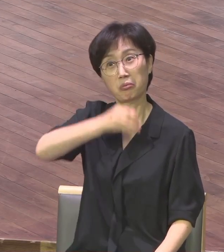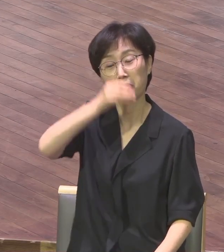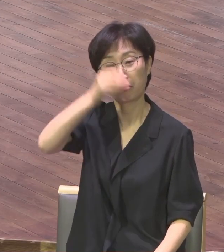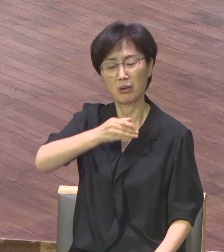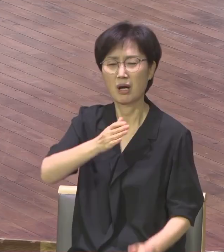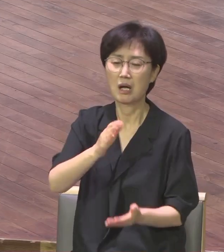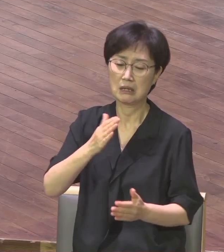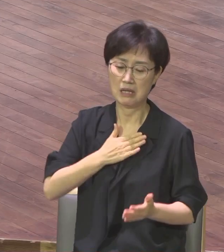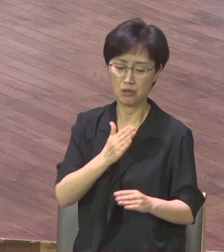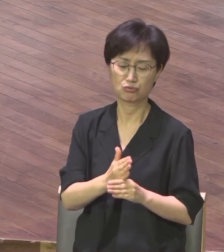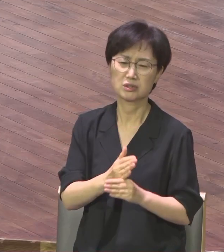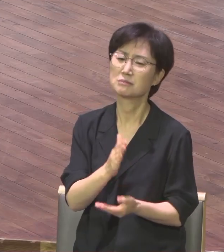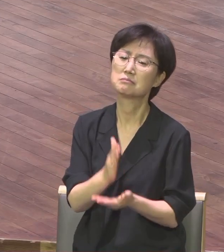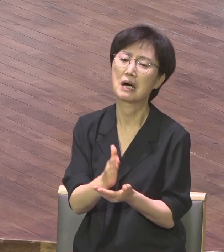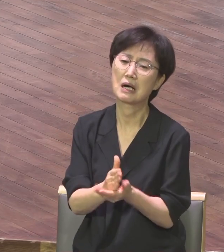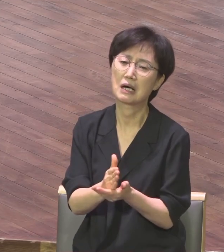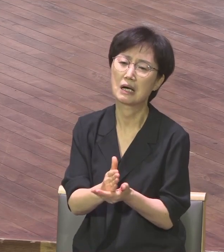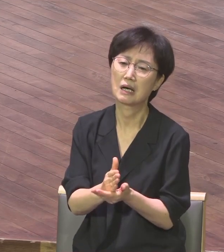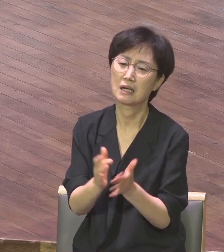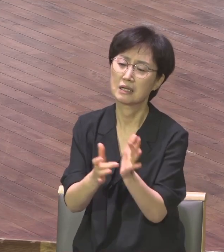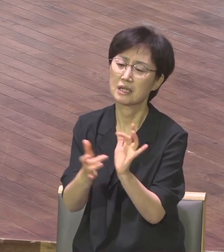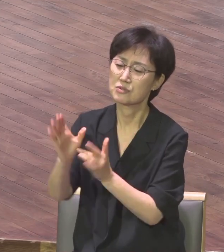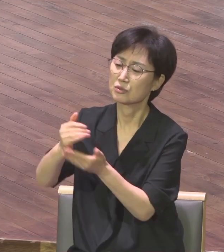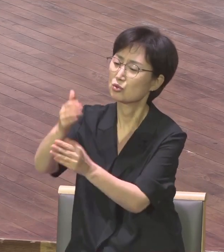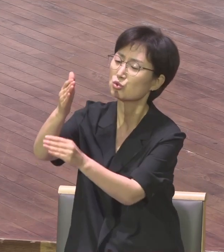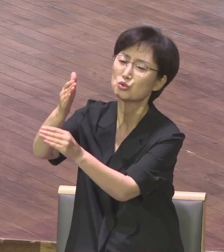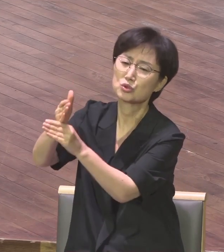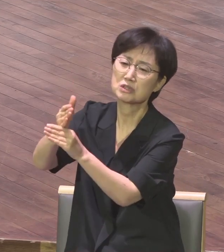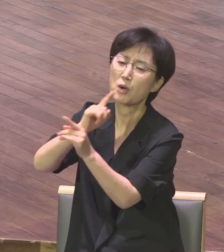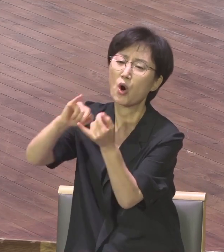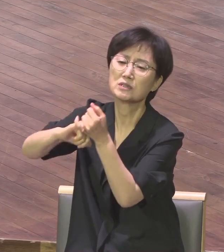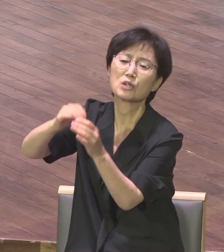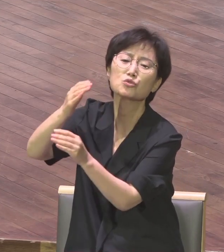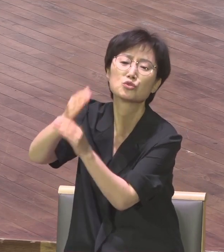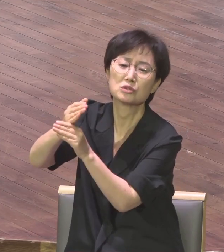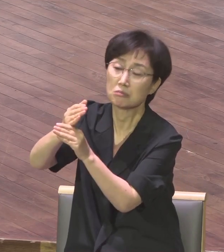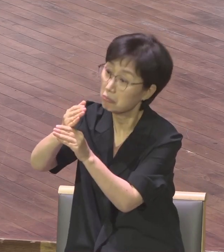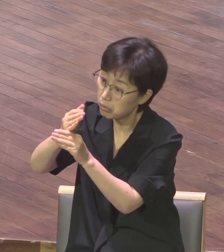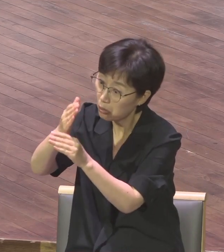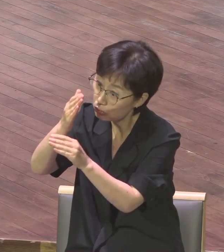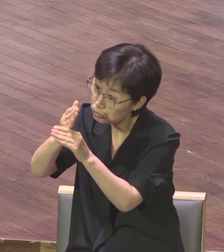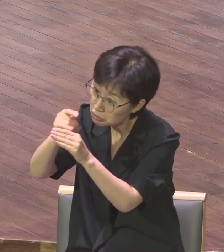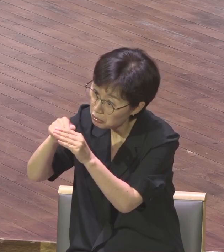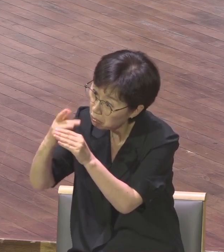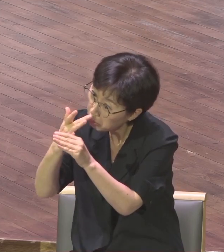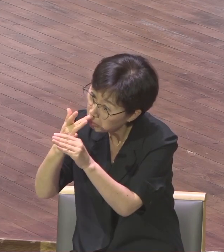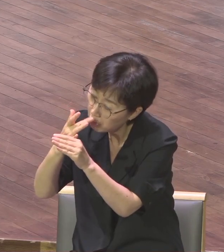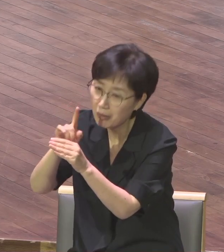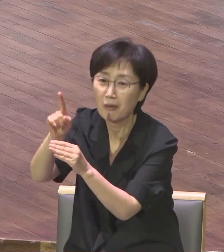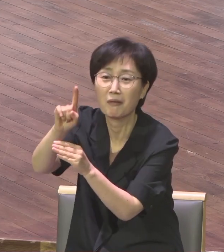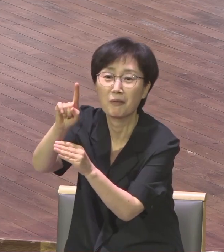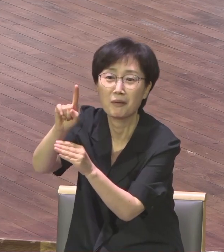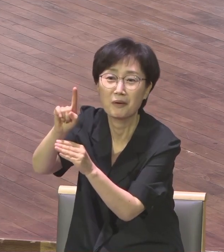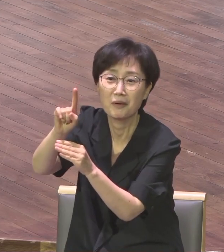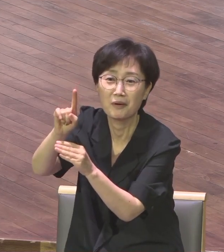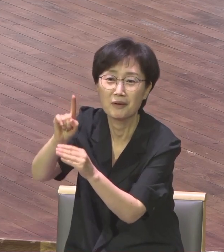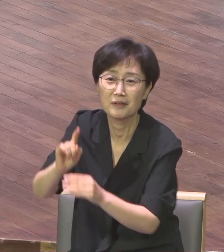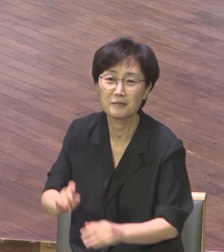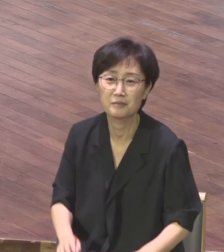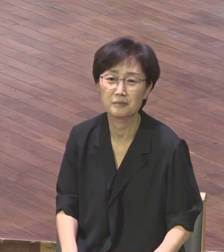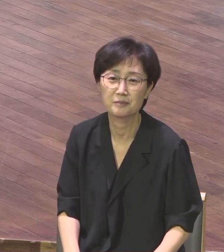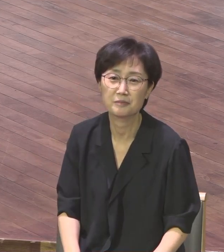중심, 말씀 중심, 기도 중심, 언약 중심 살아. 그래도 그게 뭔지도 몰라요.